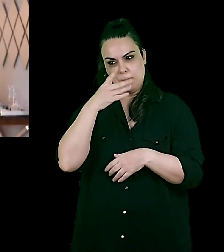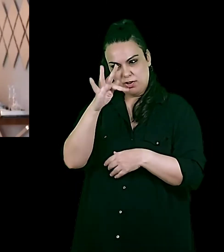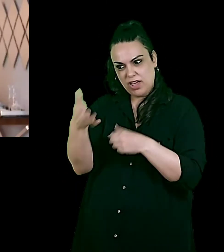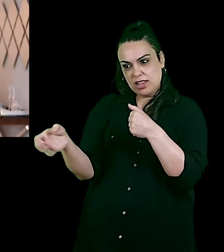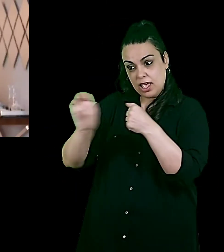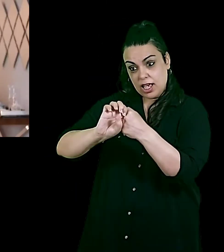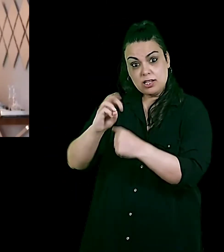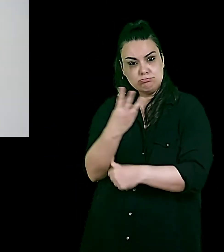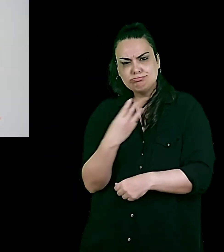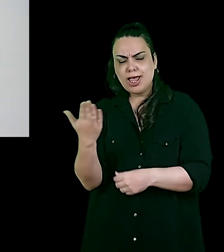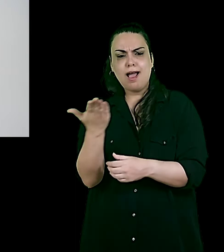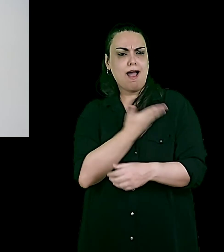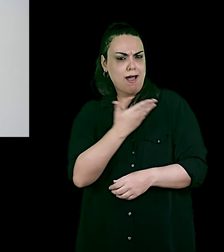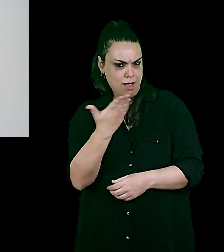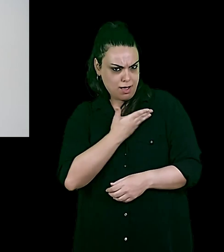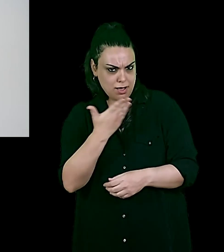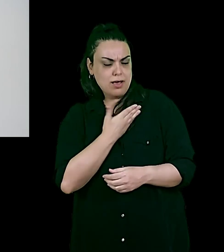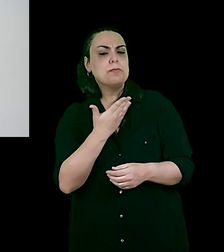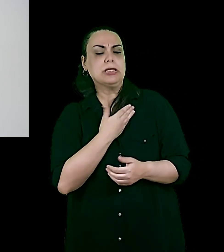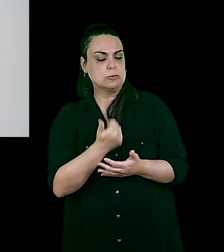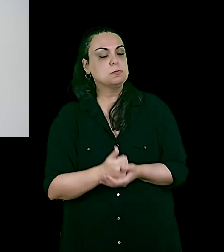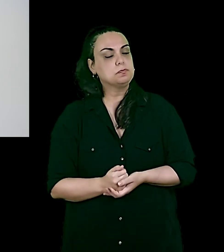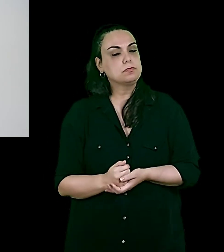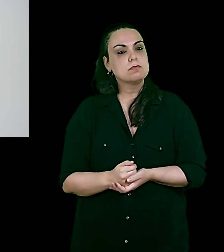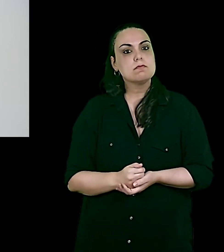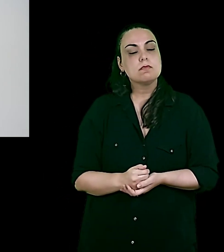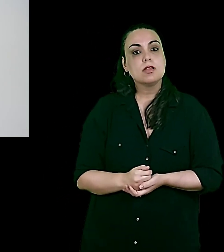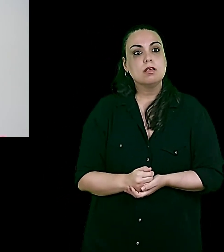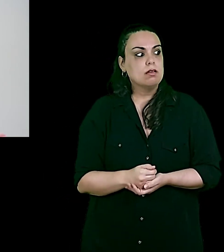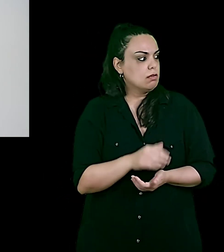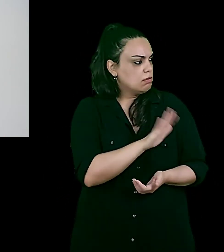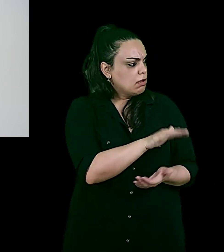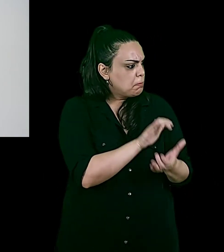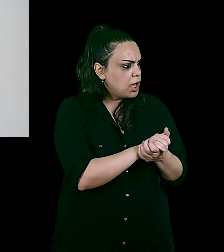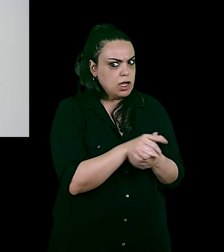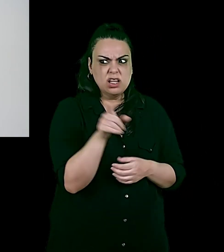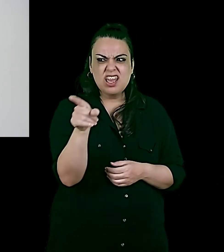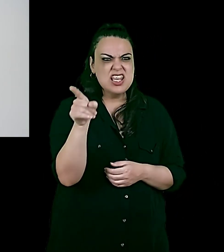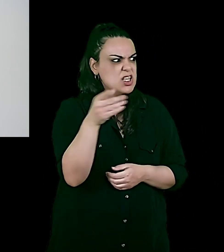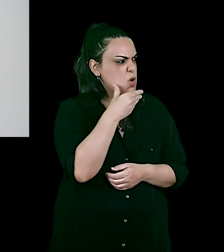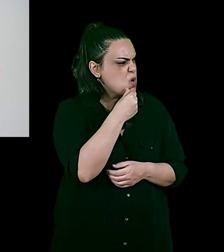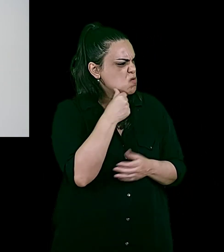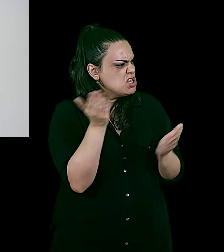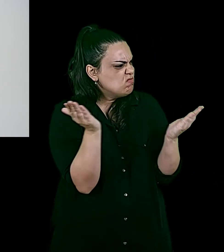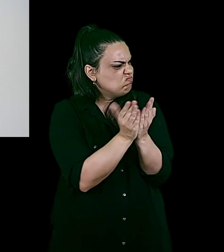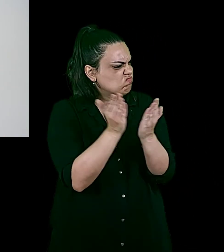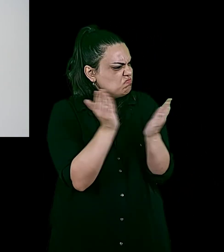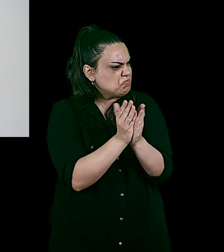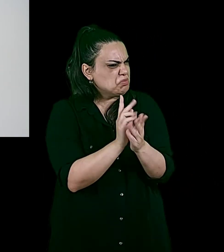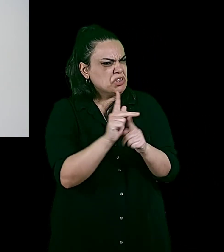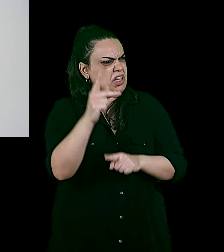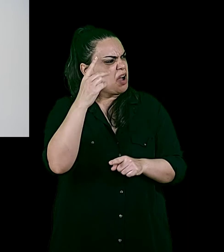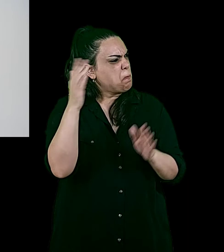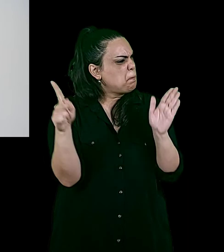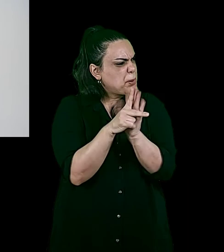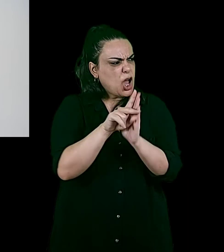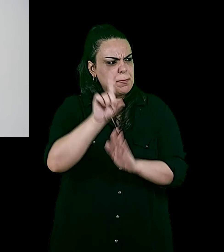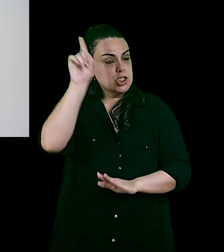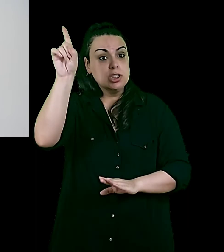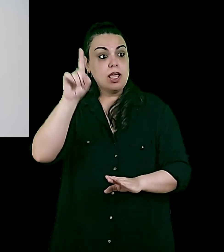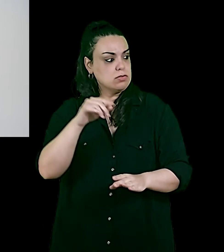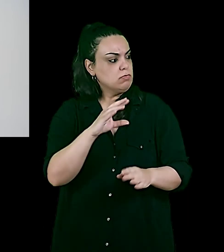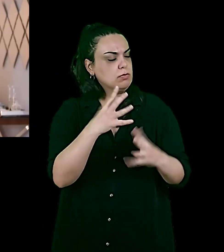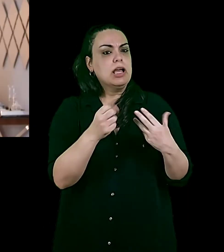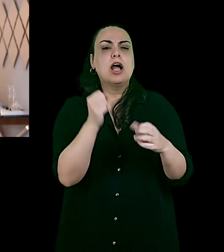e o profeta Eliseu, junto com Geazi. E ela percebe, marido, esse homem é um santo homem de Deus. Ela constrói um quarto para ele junto ao muro da